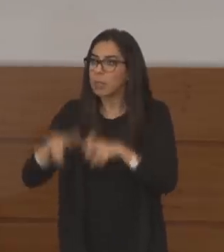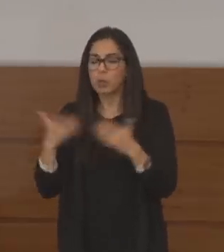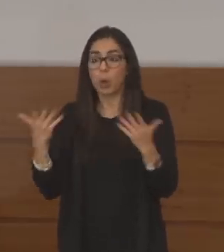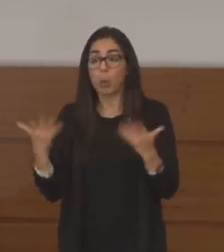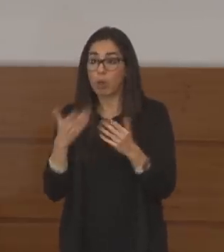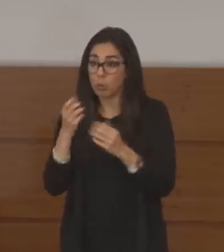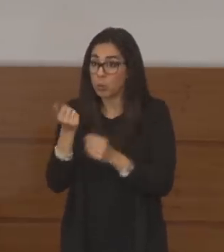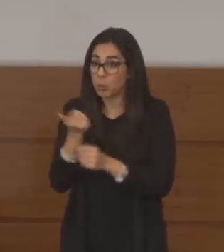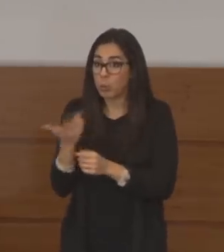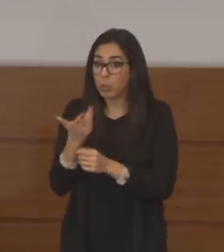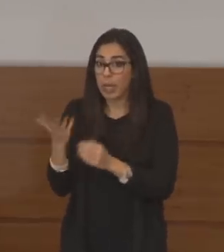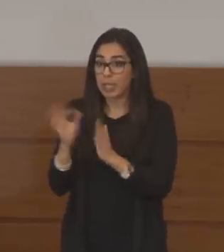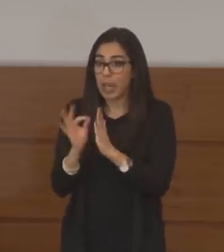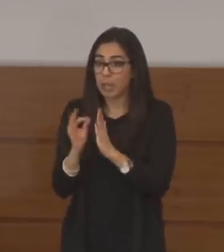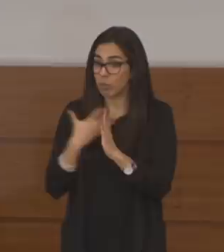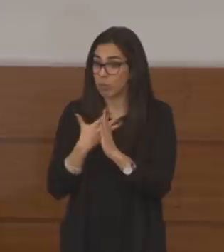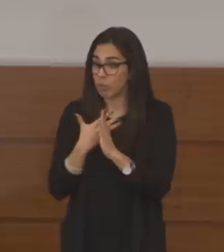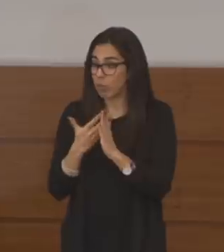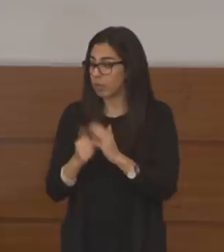abbiamo dei numeri grazie